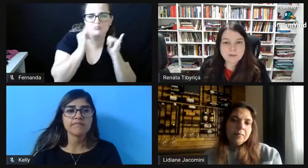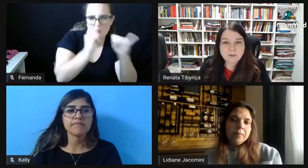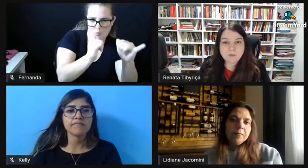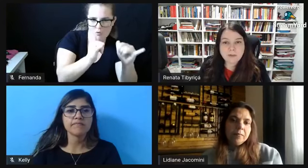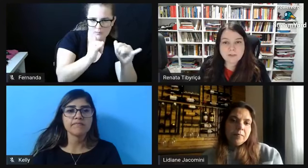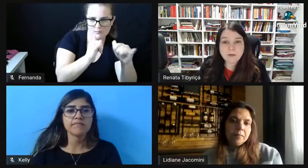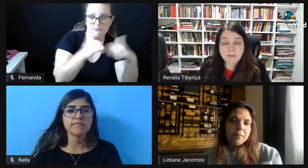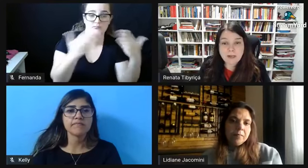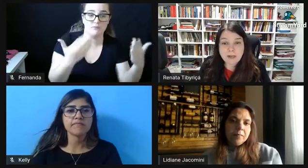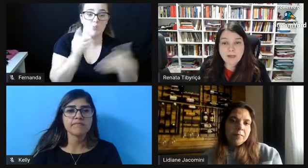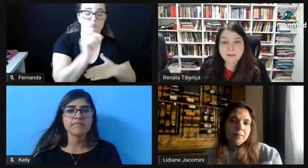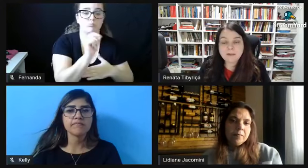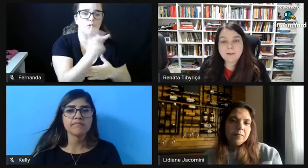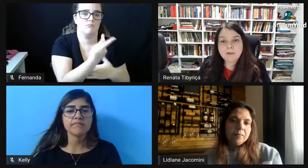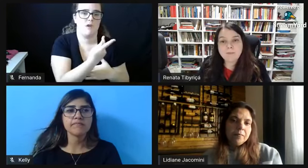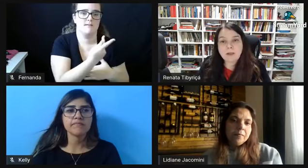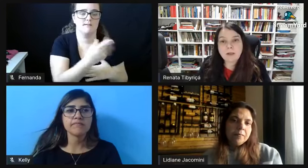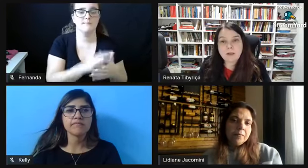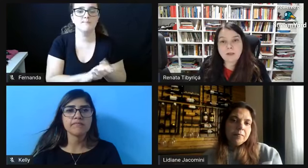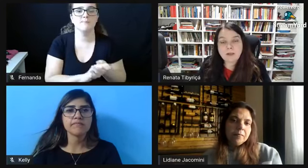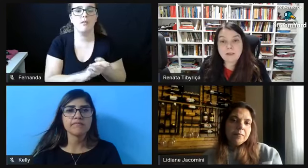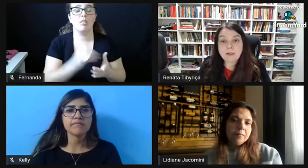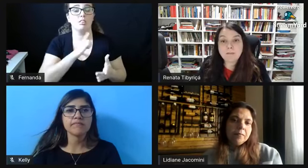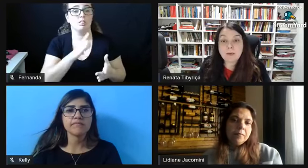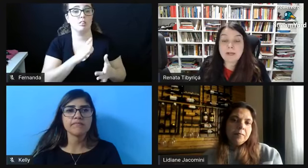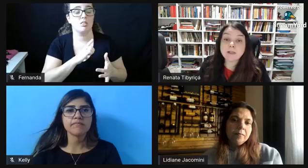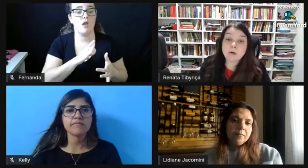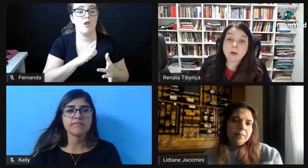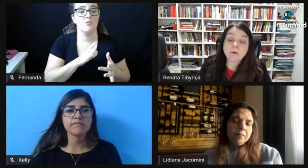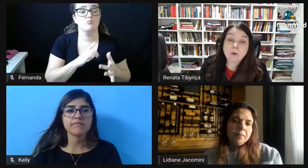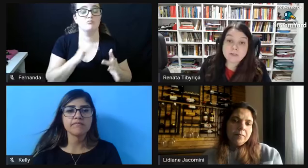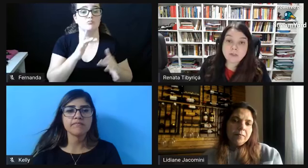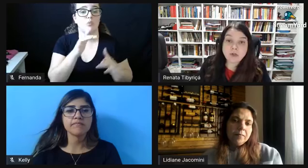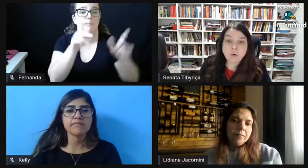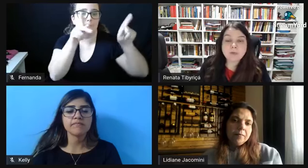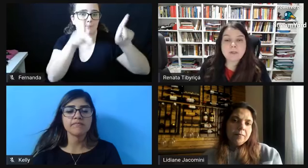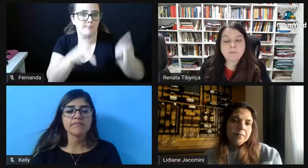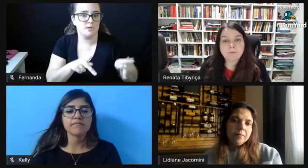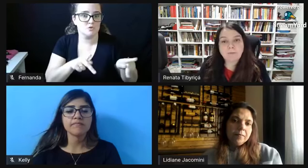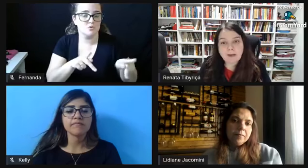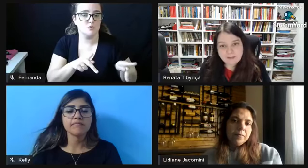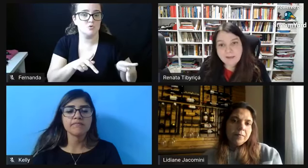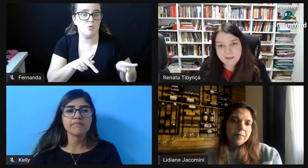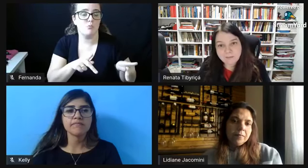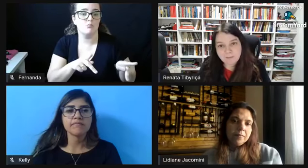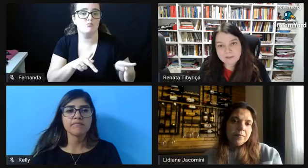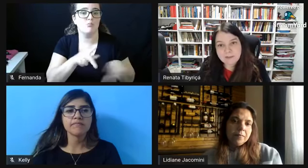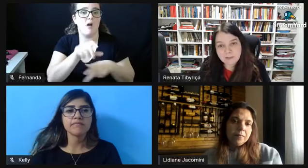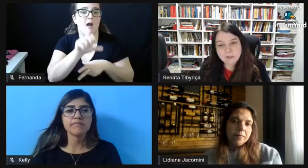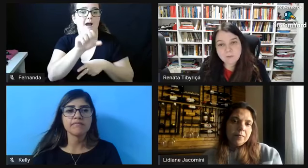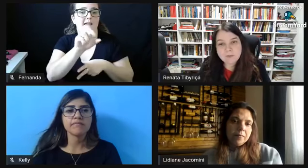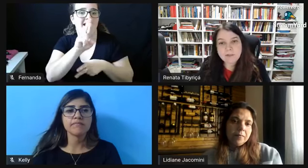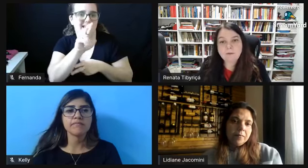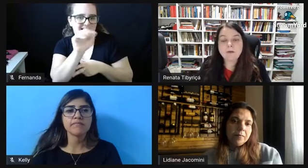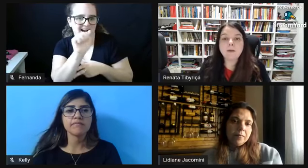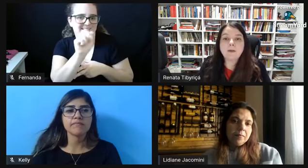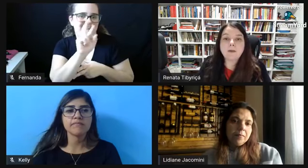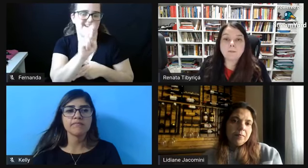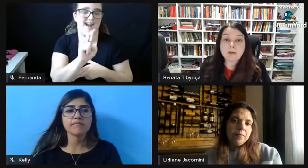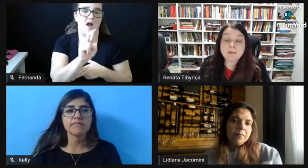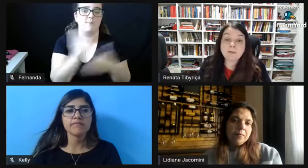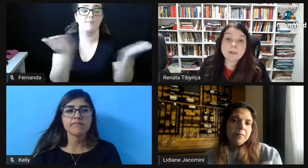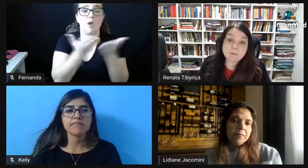caso de uma síndrome rara, que parece que agora com a CID-11 vai ter uma CID